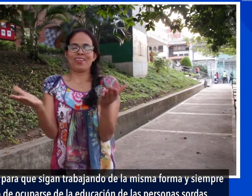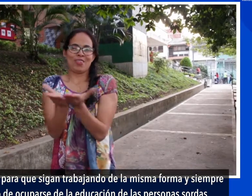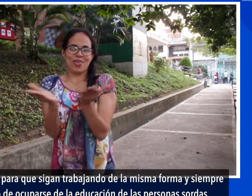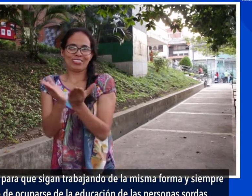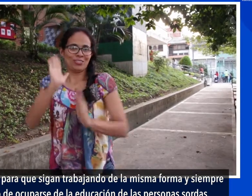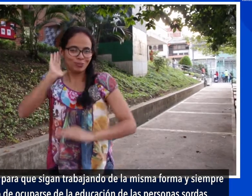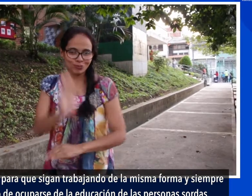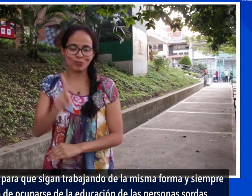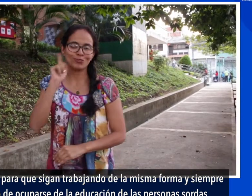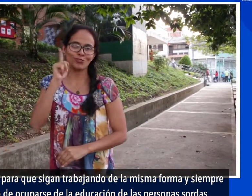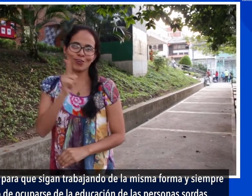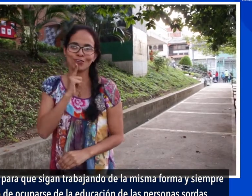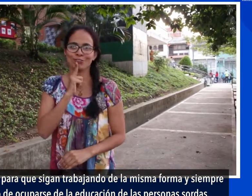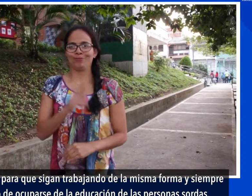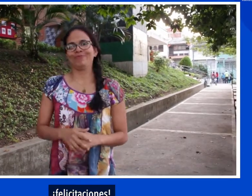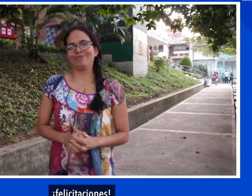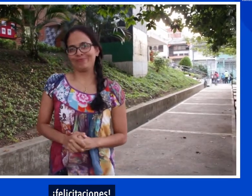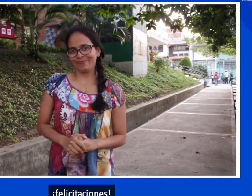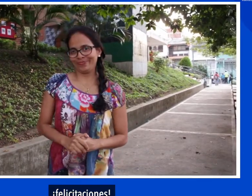sordas.